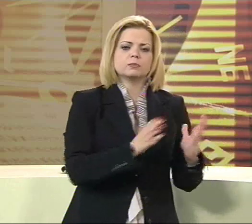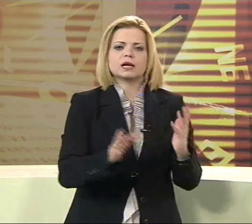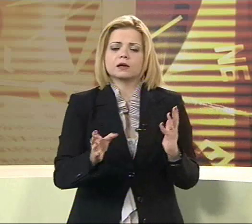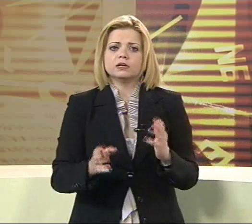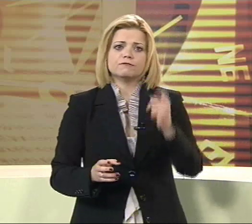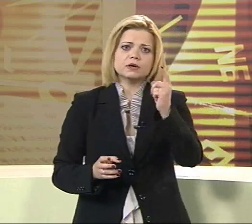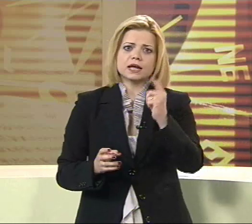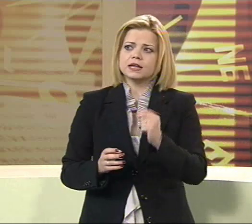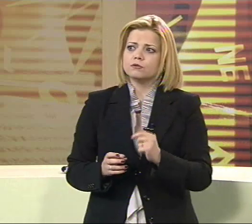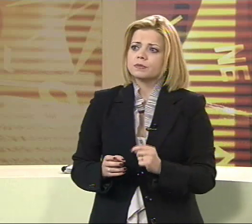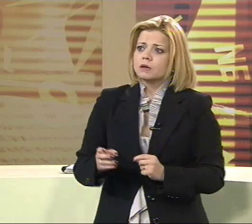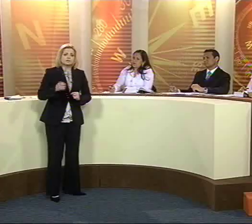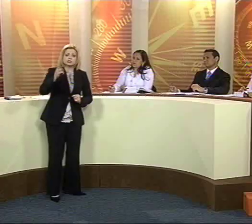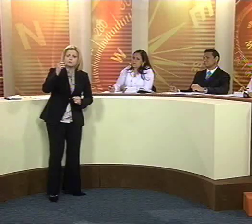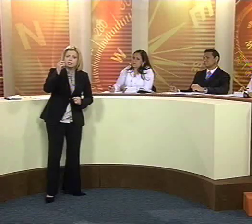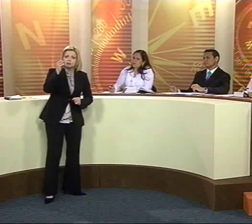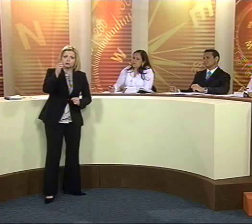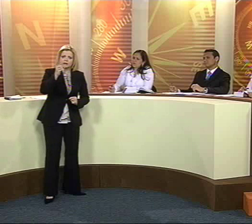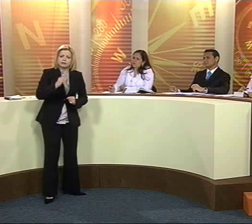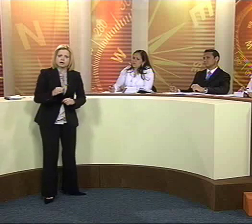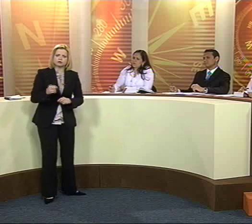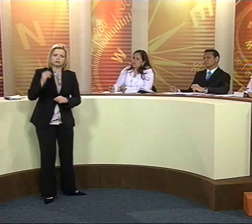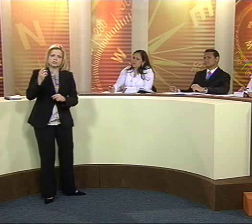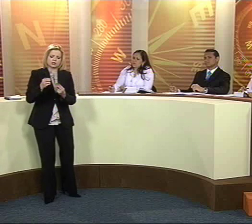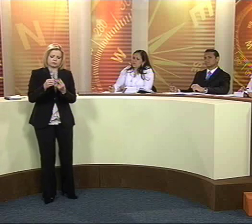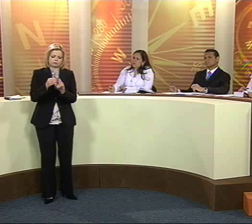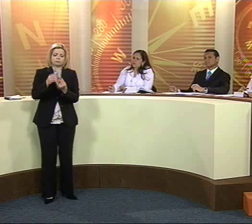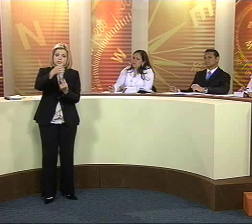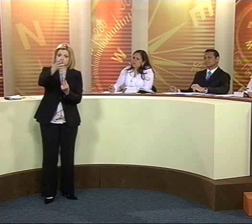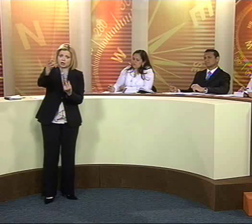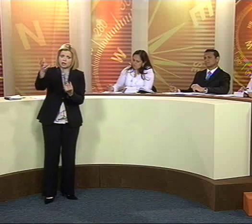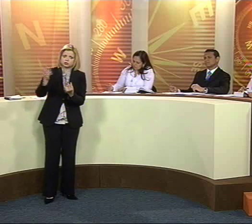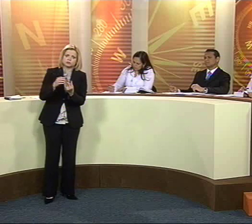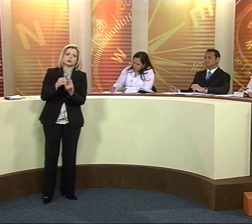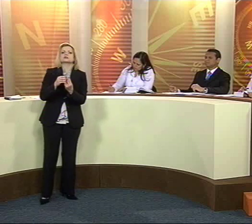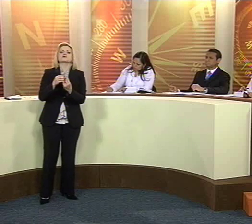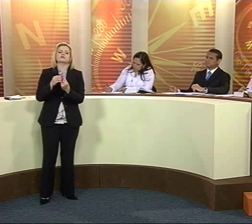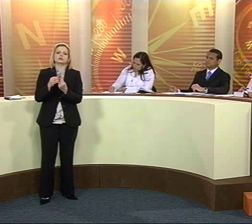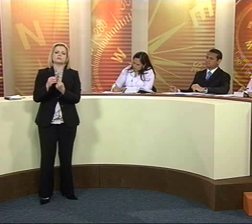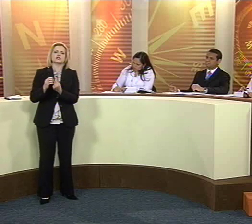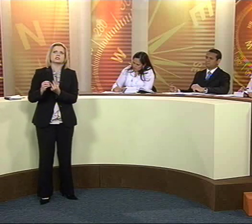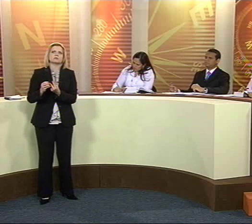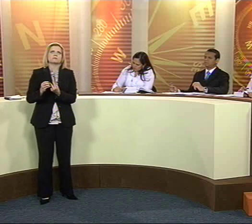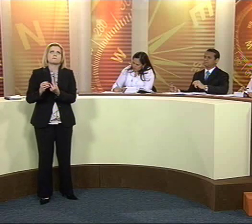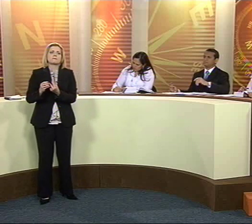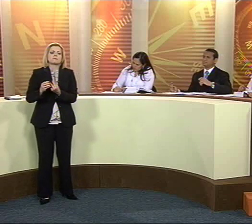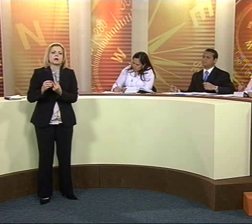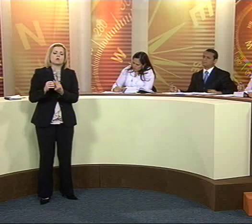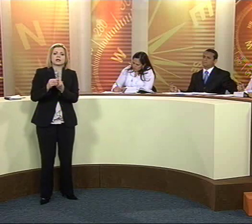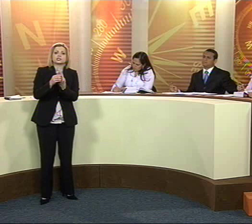pela Carolina foi o andarilho. Mas a gente poderia muito bem lembrar de outros exemplos, exemplos clássicos mencionados pela doutrina. Por exemplo, o artista